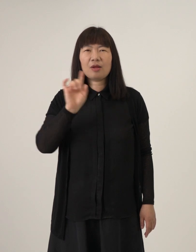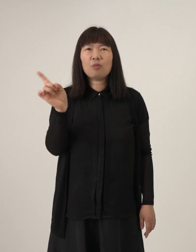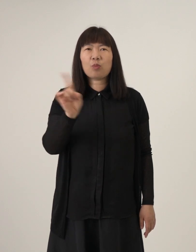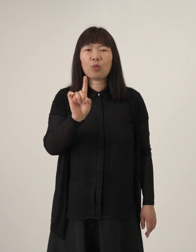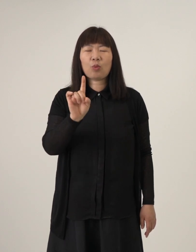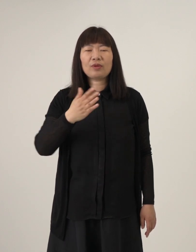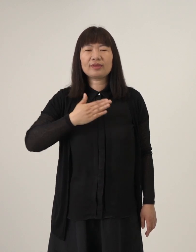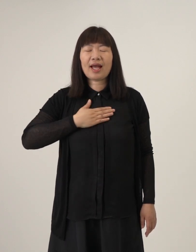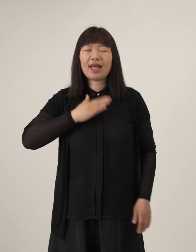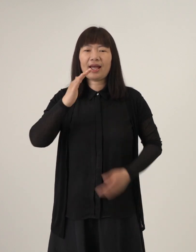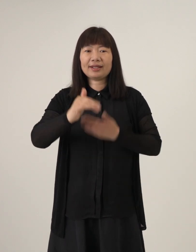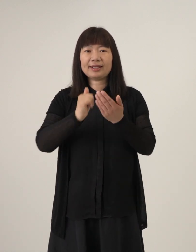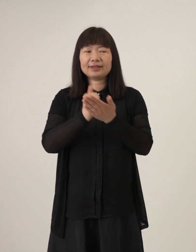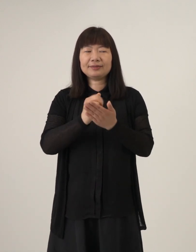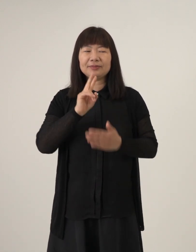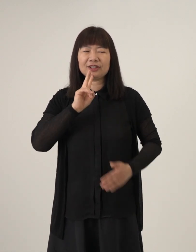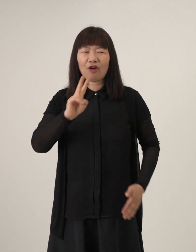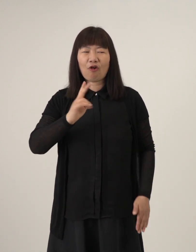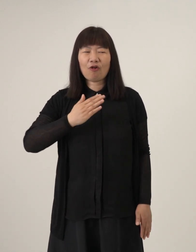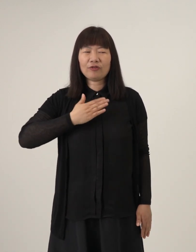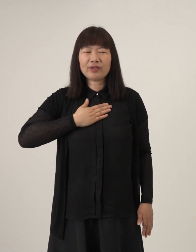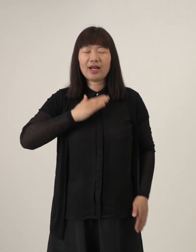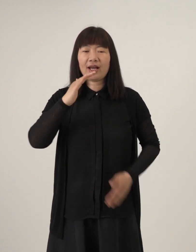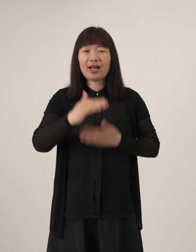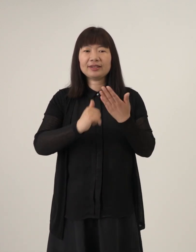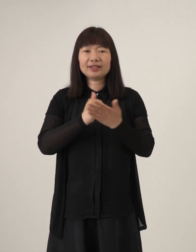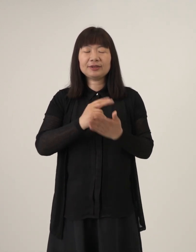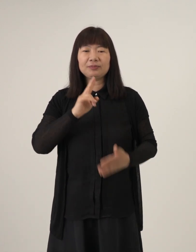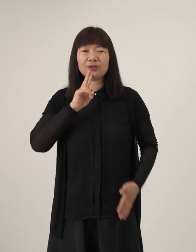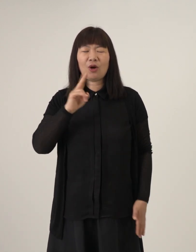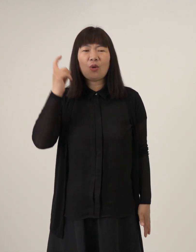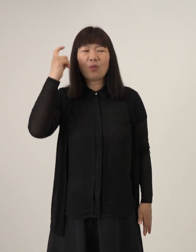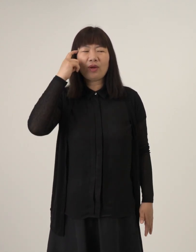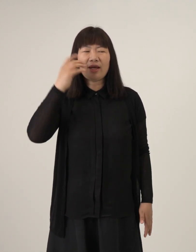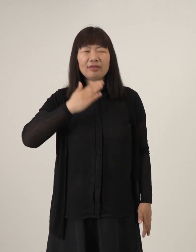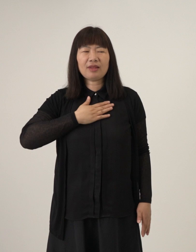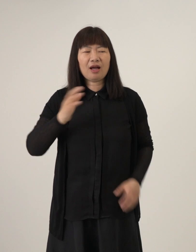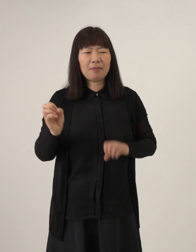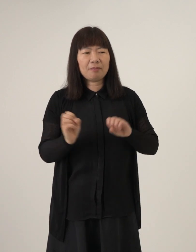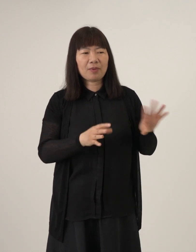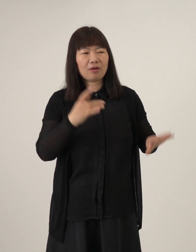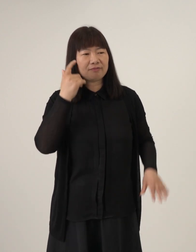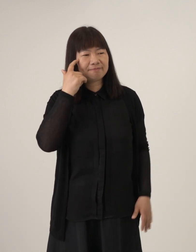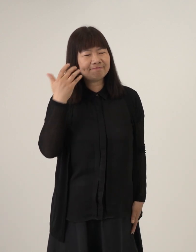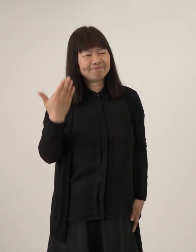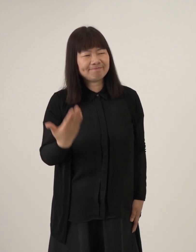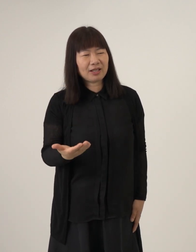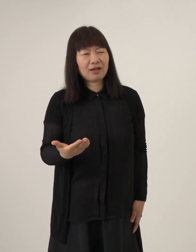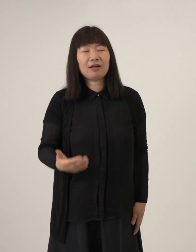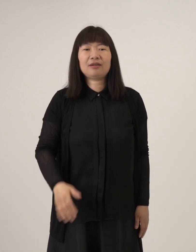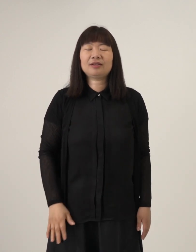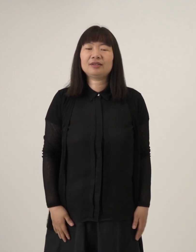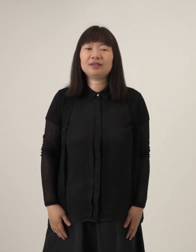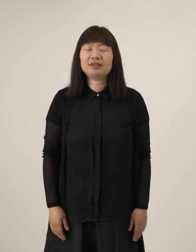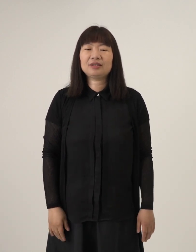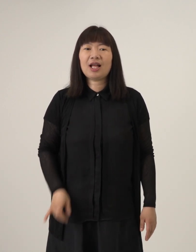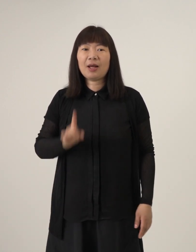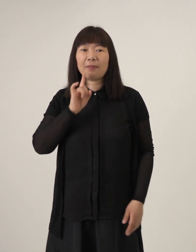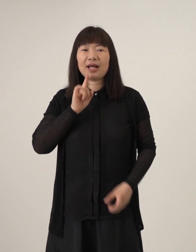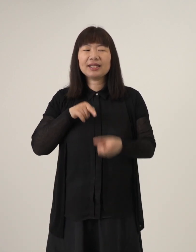하나님이여 나의 하나님이여 어찌하여 나를 버리셨나이까. 버리셨나이까. 이